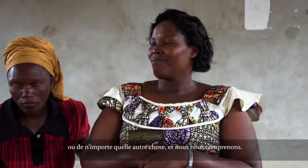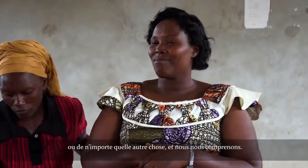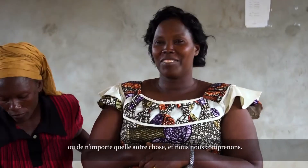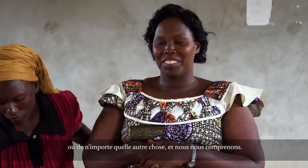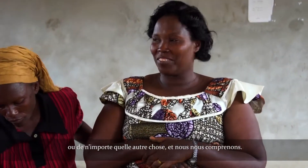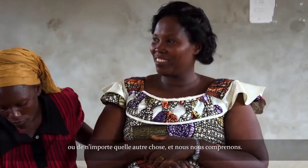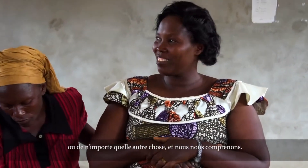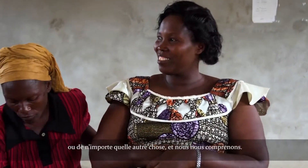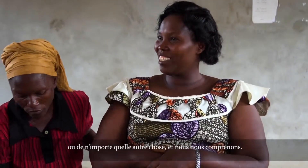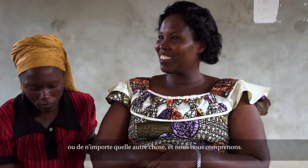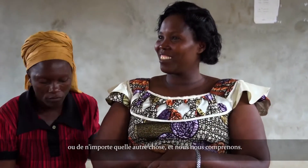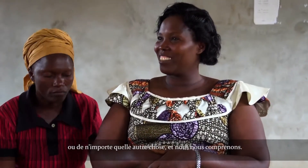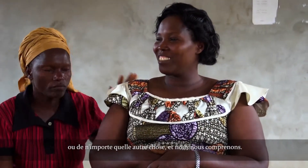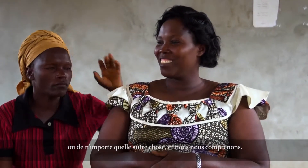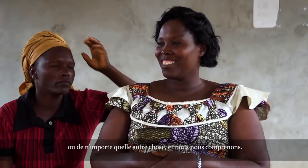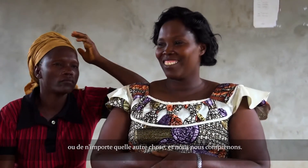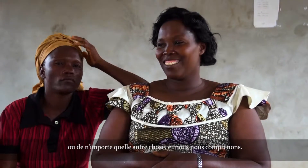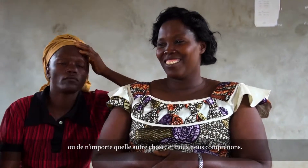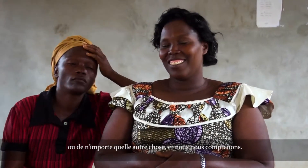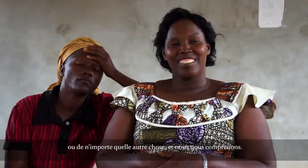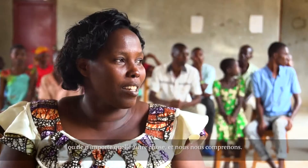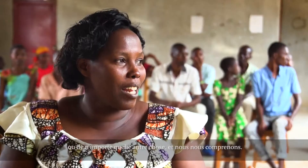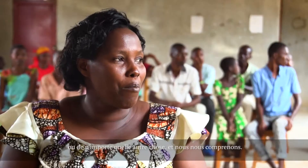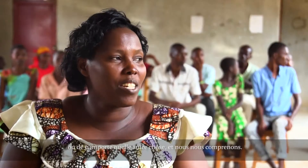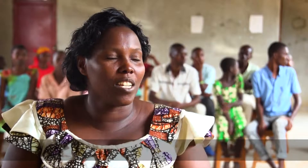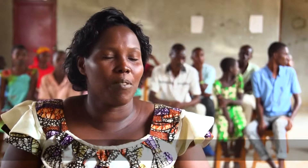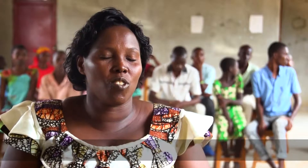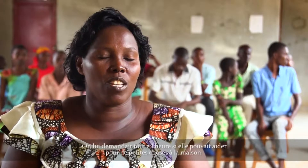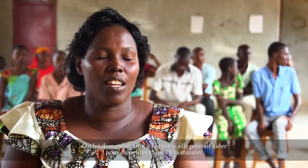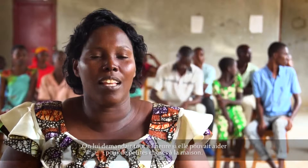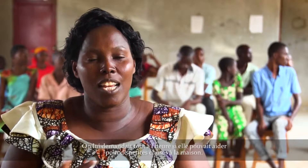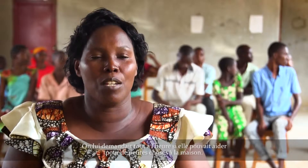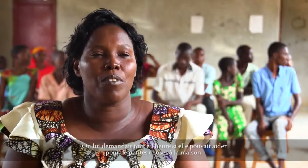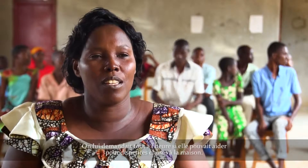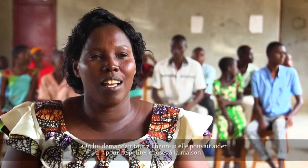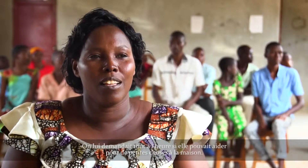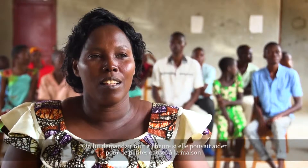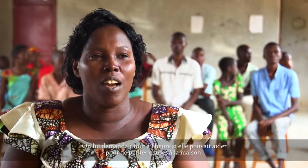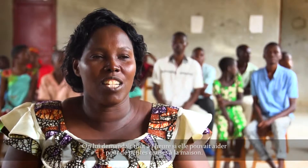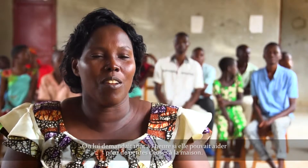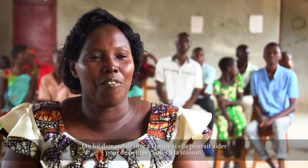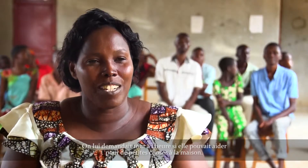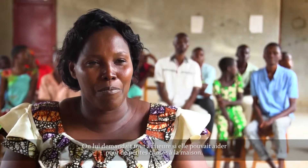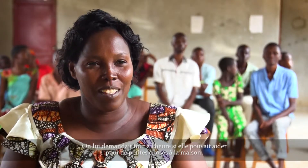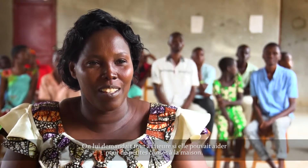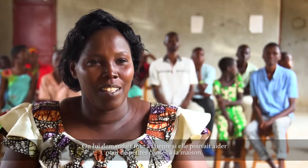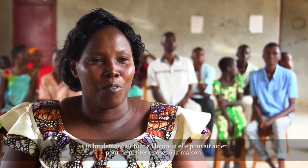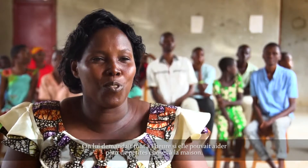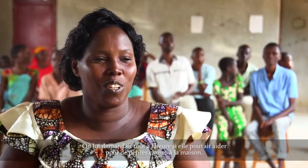kotegise ndakeneye ibi n'ibi ntitugashobora guhuza kare bamuhacije ikibazo cy'ingene atashe muhira kwahisha ahora mfasha muhira by'ukuri twari